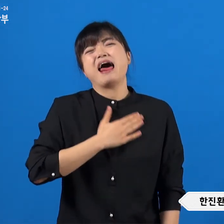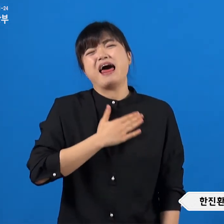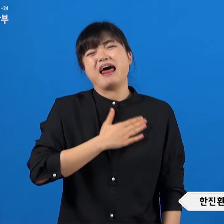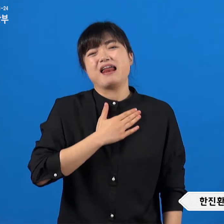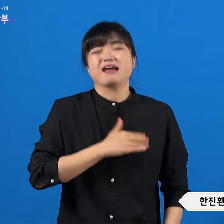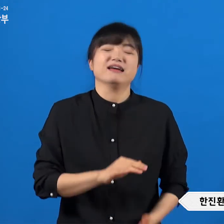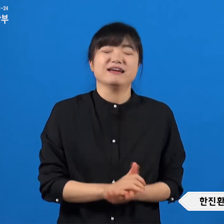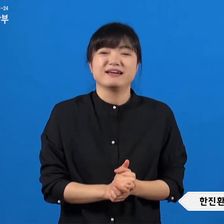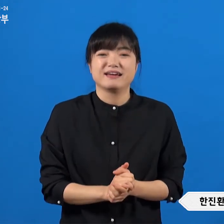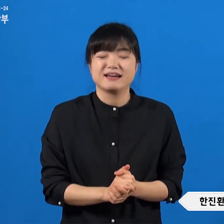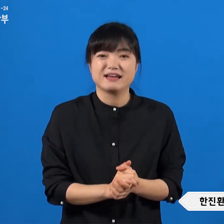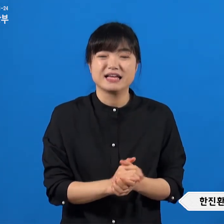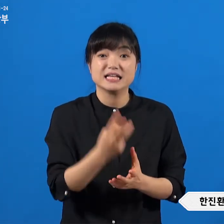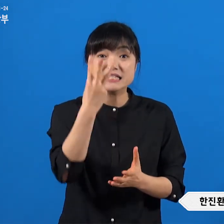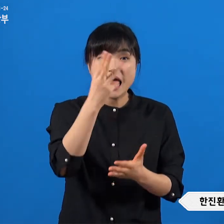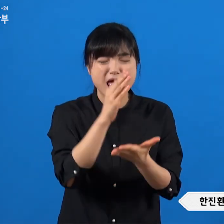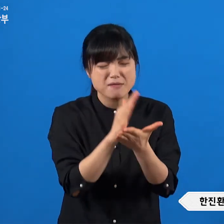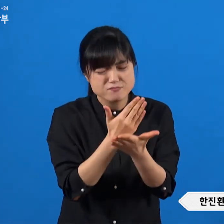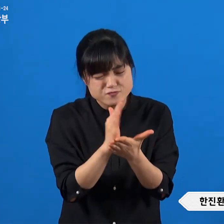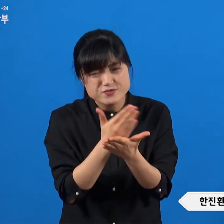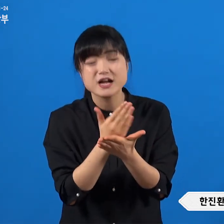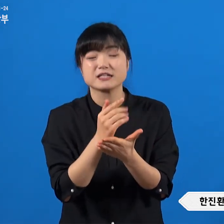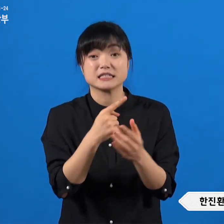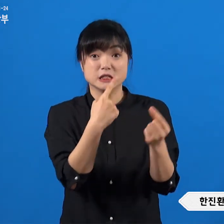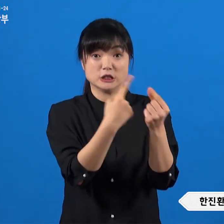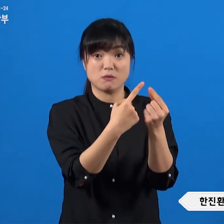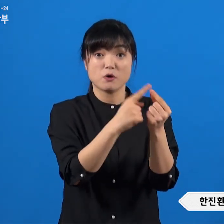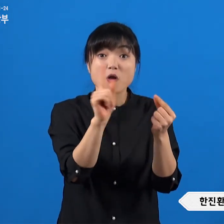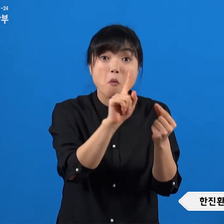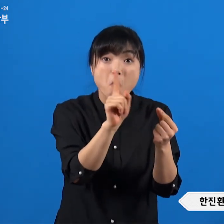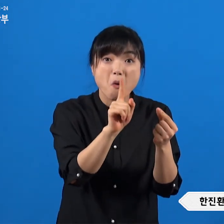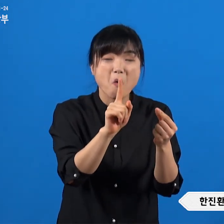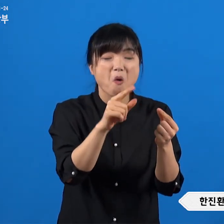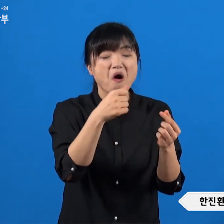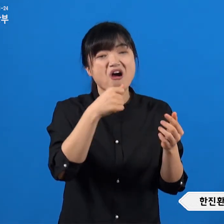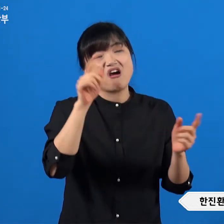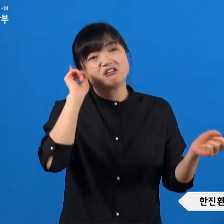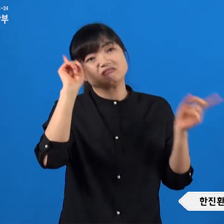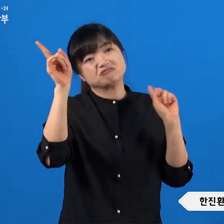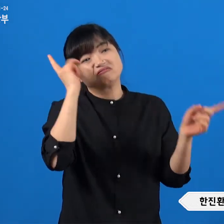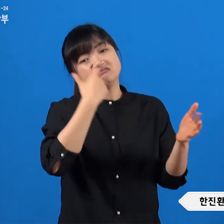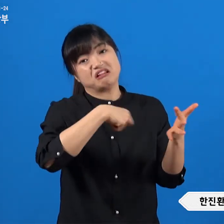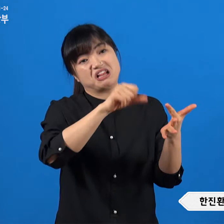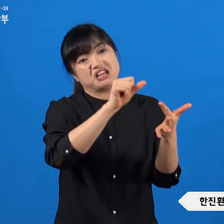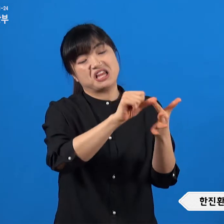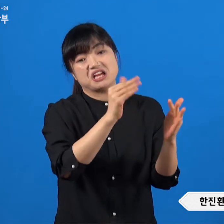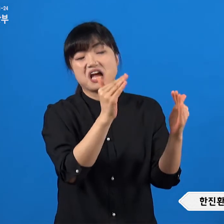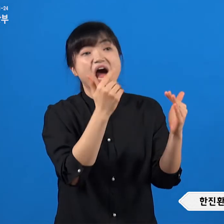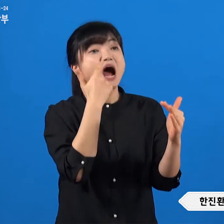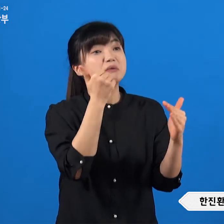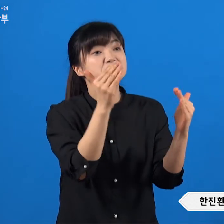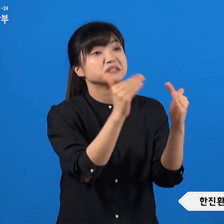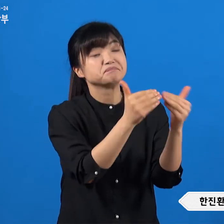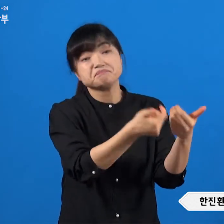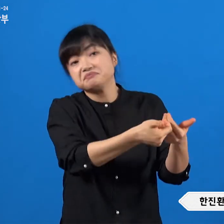3막으로 되어 있습니다. 제1막은 탕자가 아버지 집을 떠나는